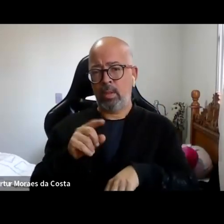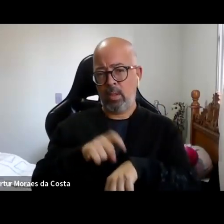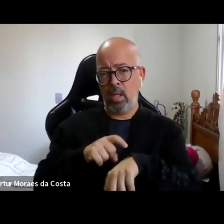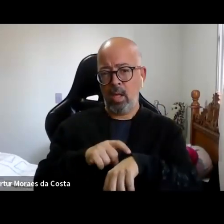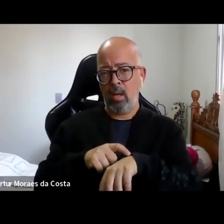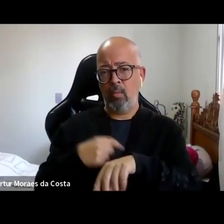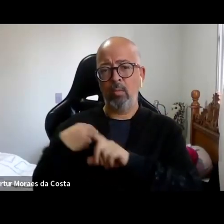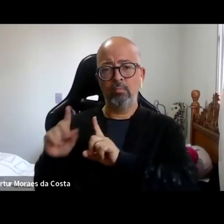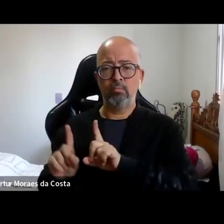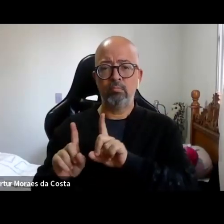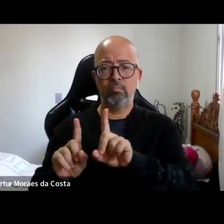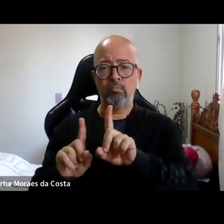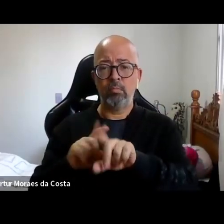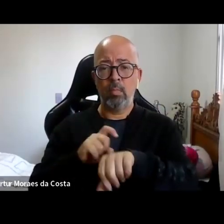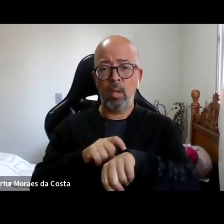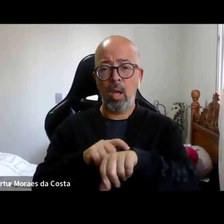primar